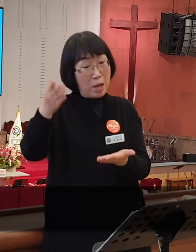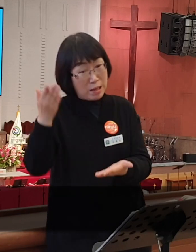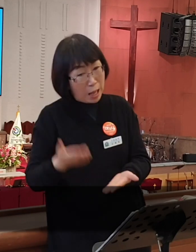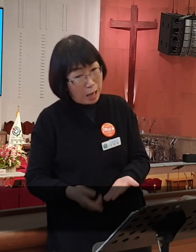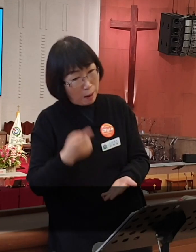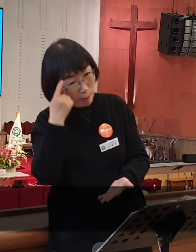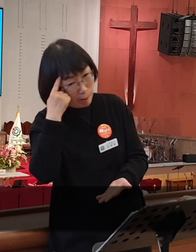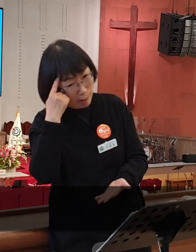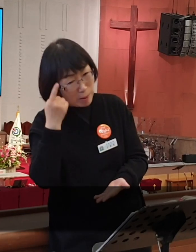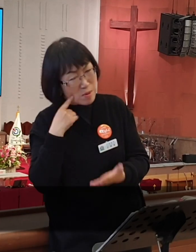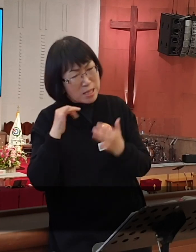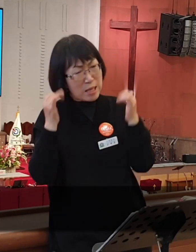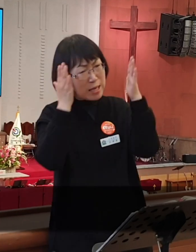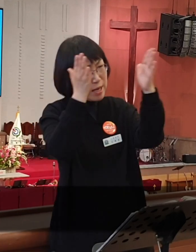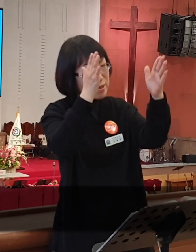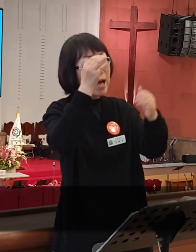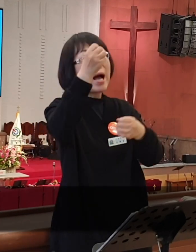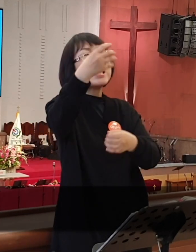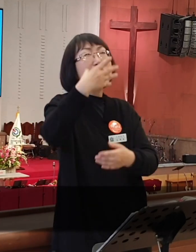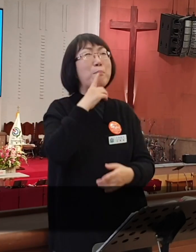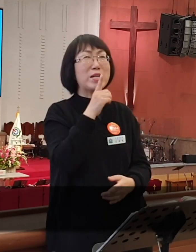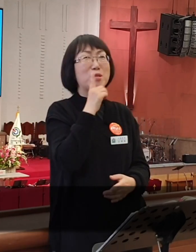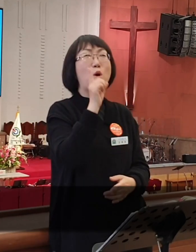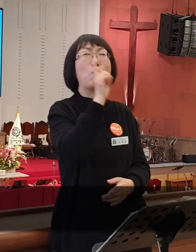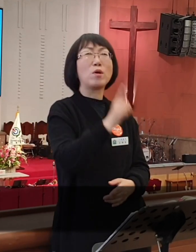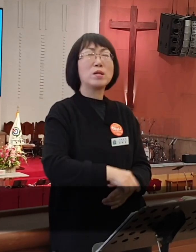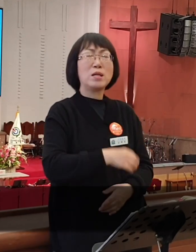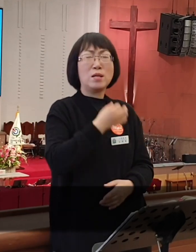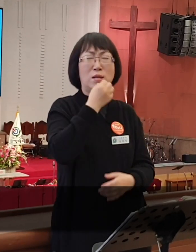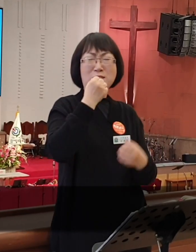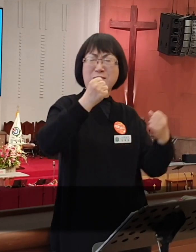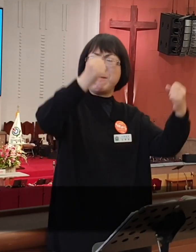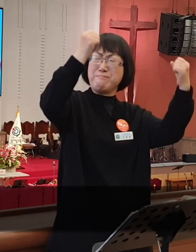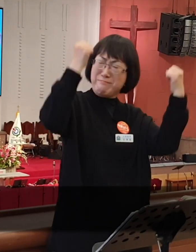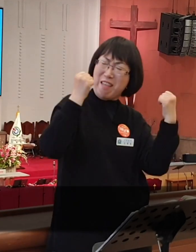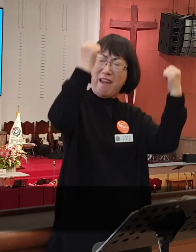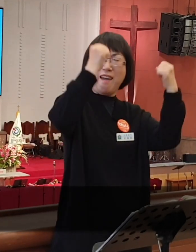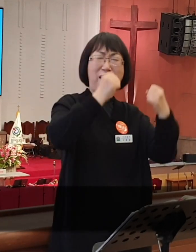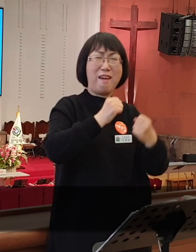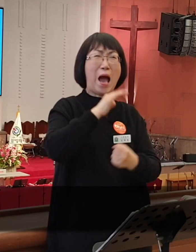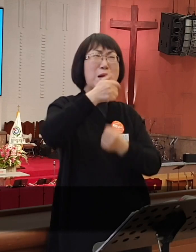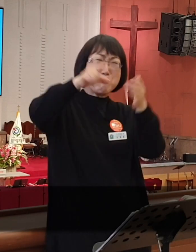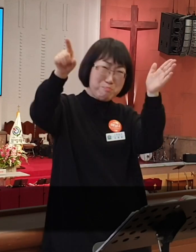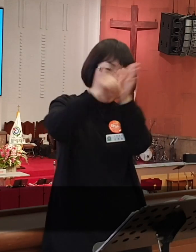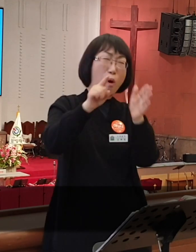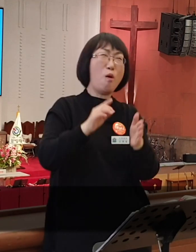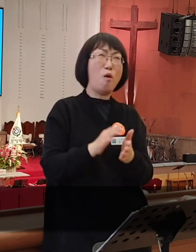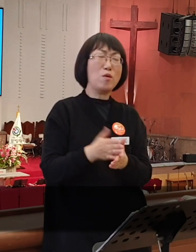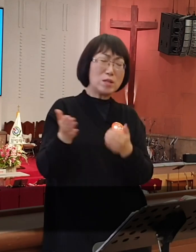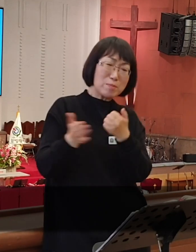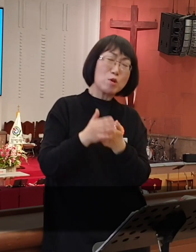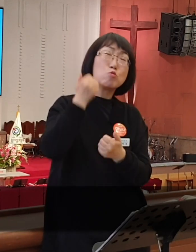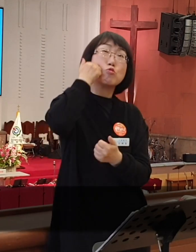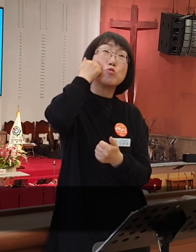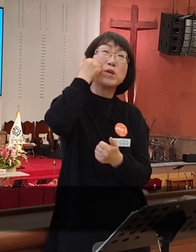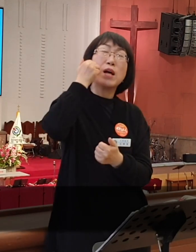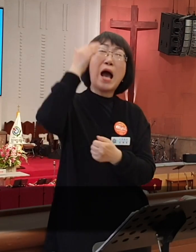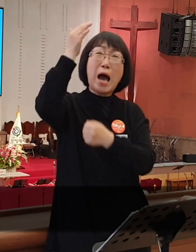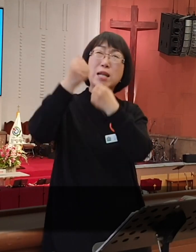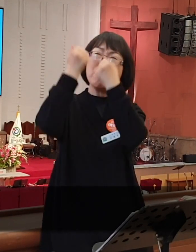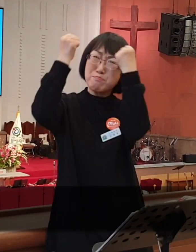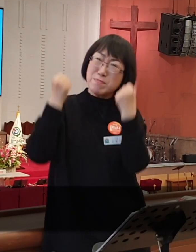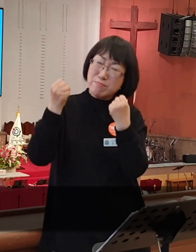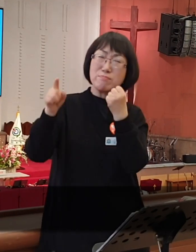라고 생각하는 이들을 향해서 하시는 말씀은 힘내라 짜샤. 그러고요, 하나님 믿는 거지. 그러니 누굴 믿으라고요?